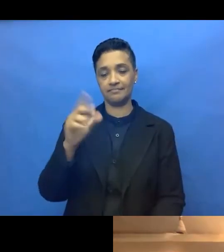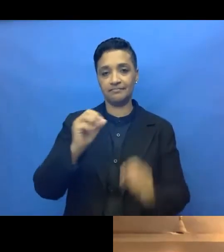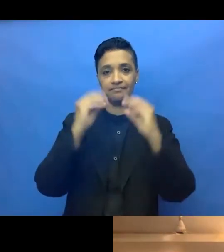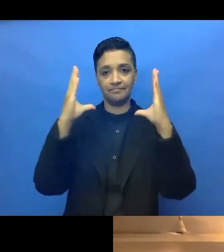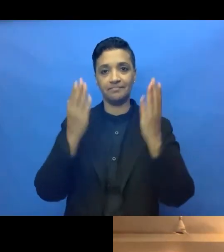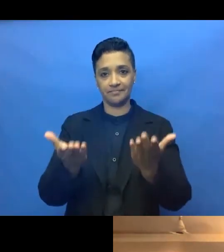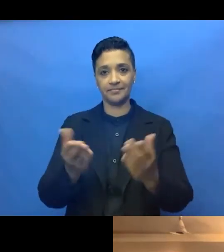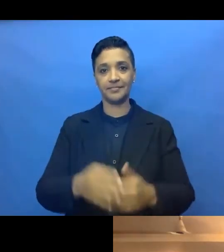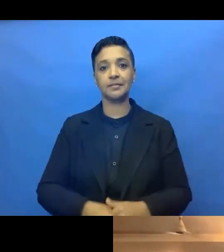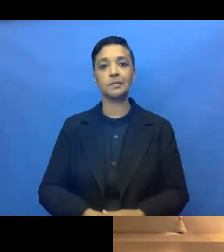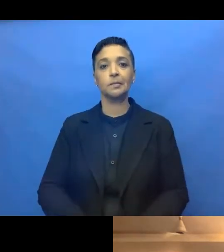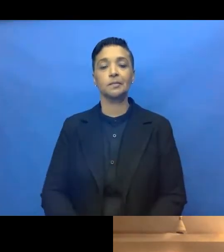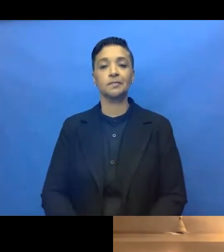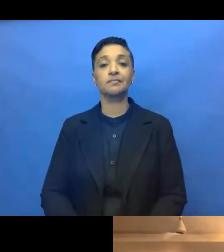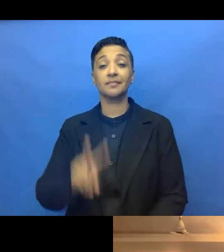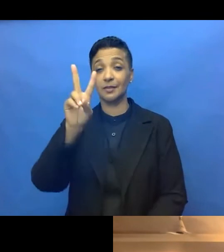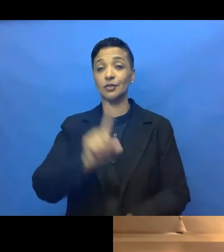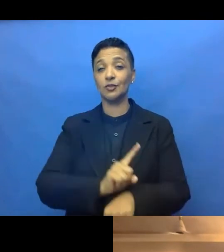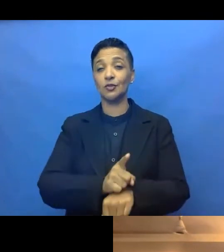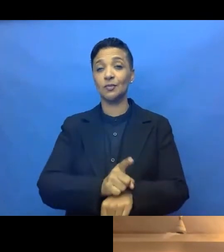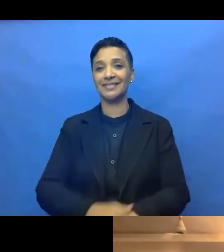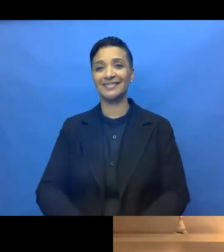Maria ou Maria?